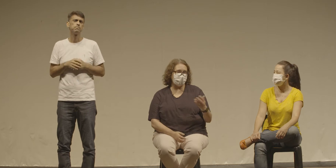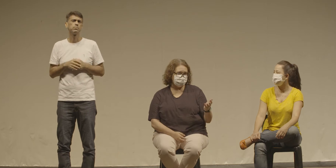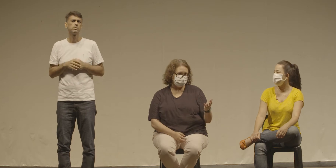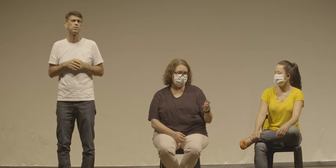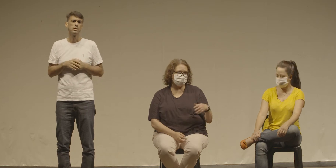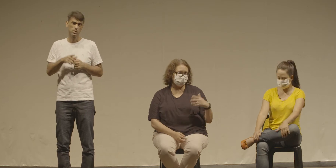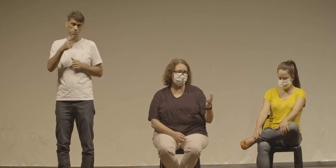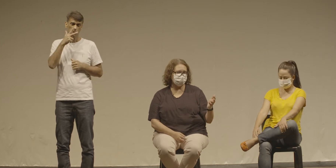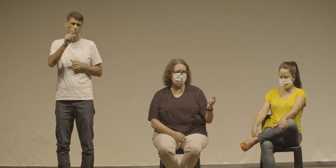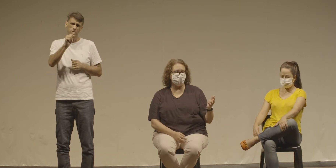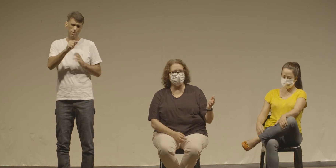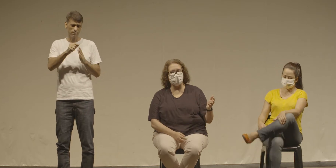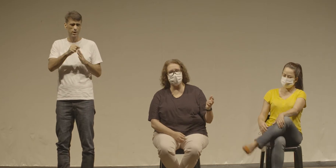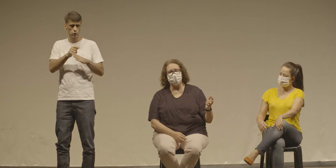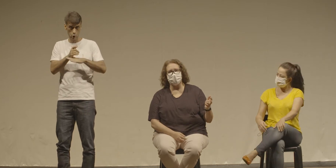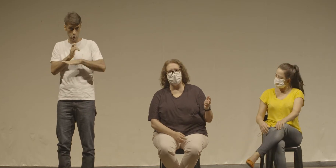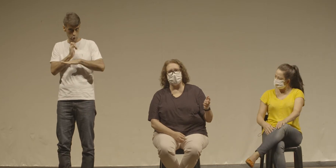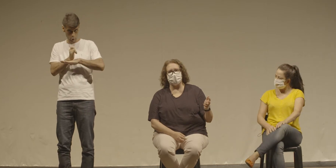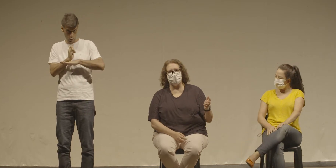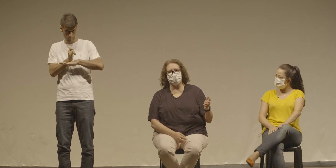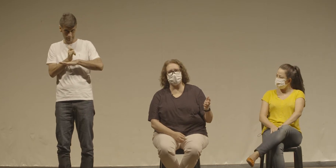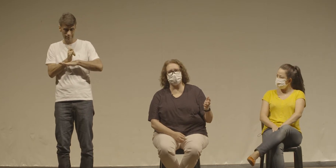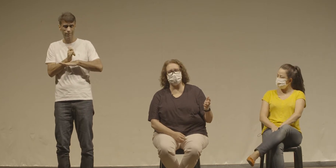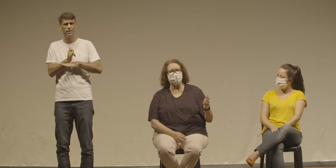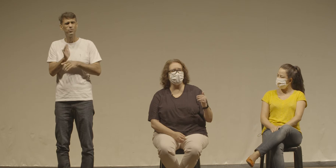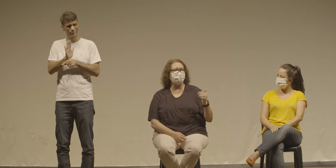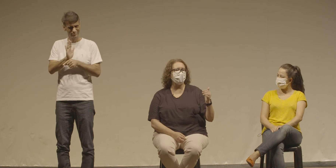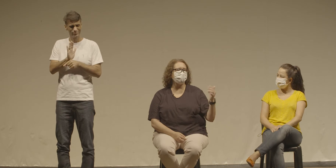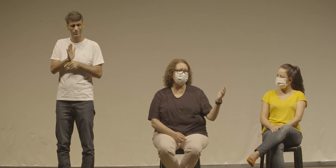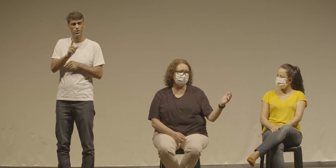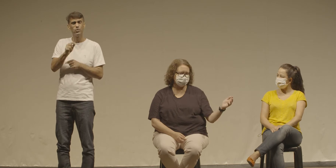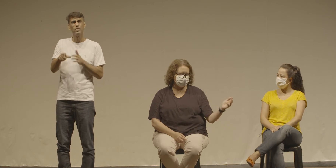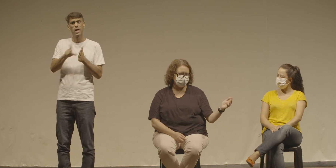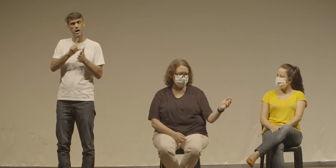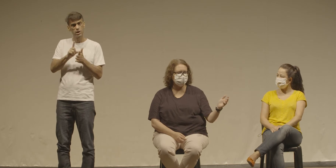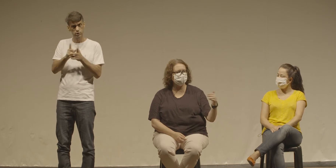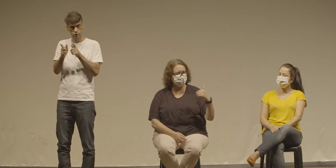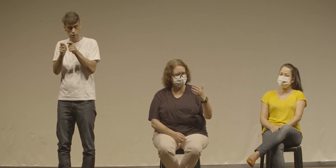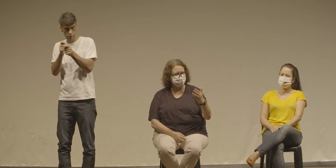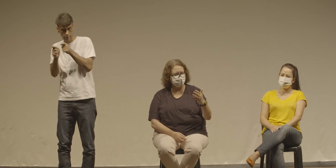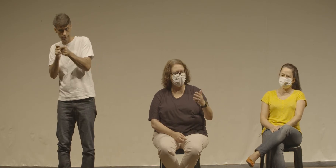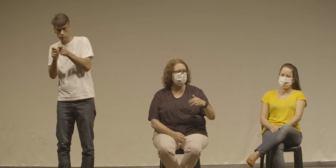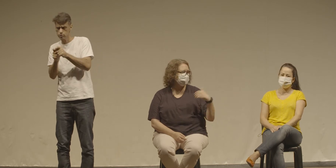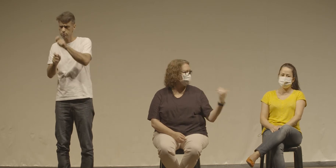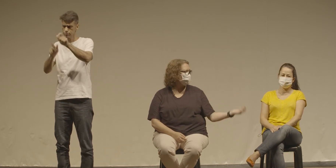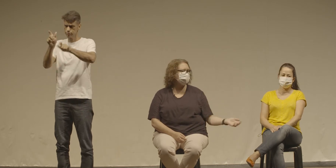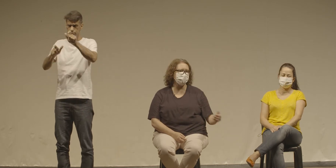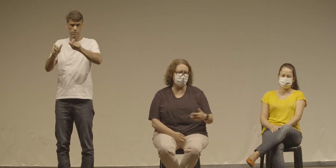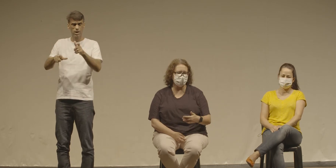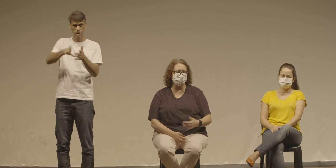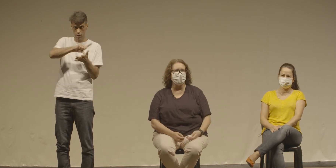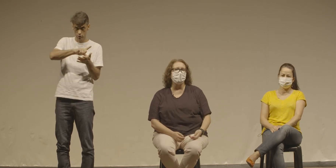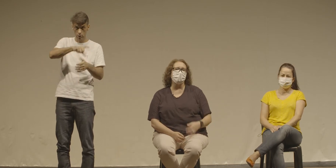em tese, quando você faz um documentário, você costuma fazer uma pré-entrevista com os personagens antes de ir